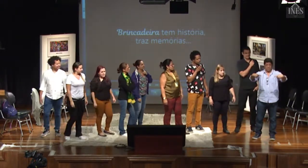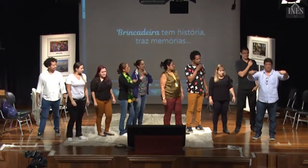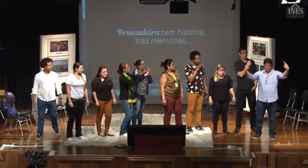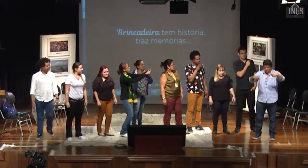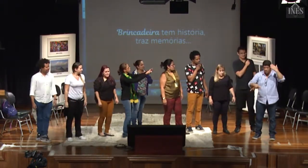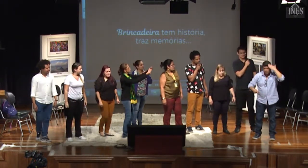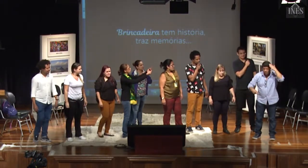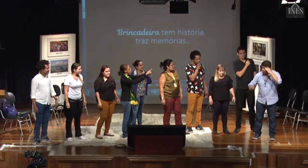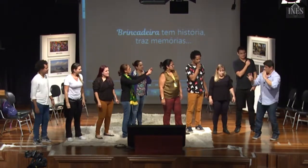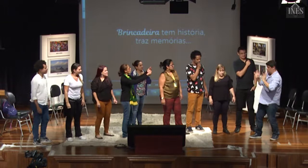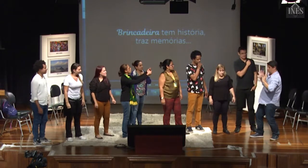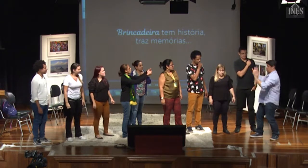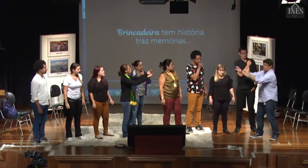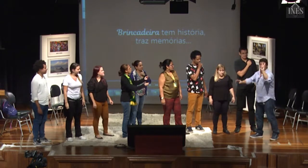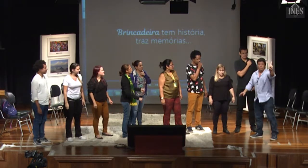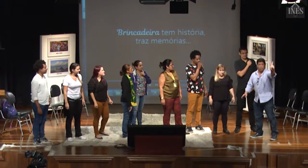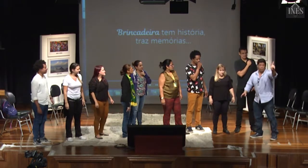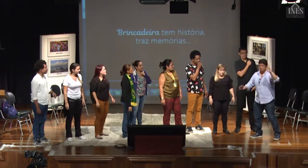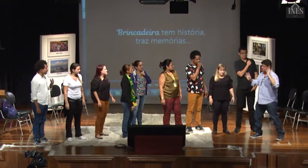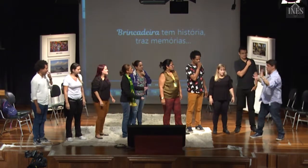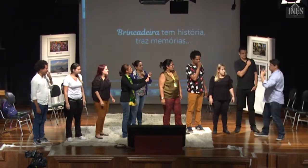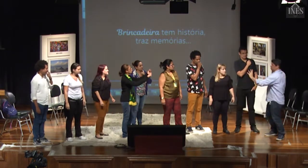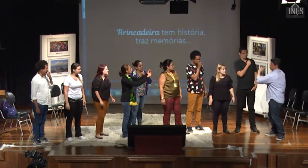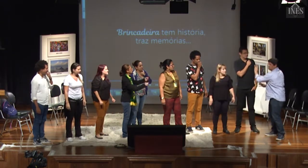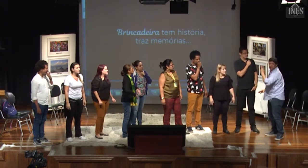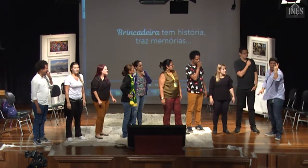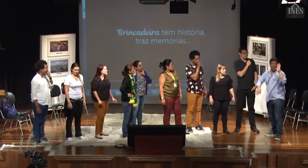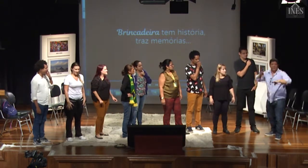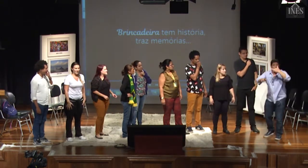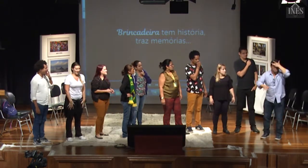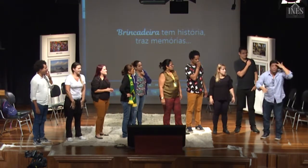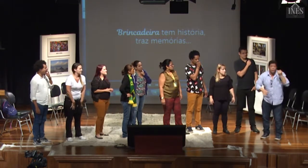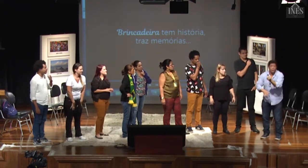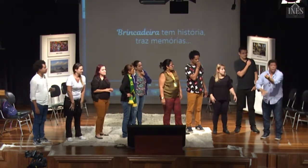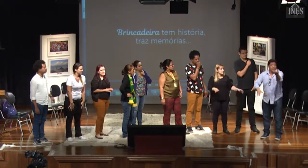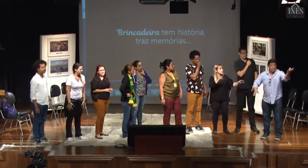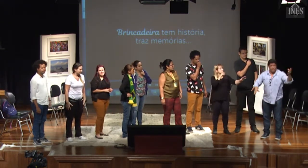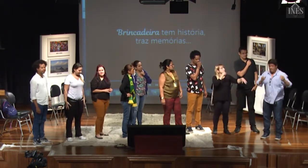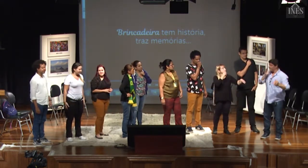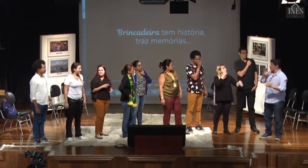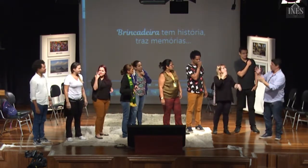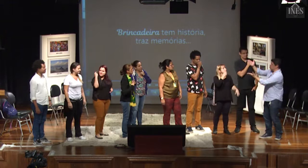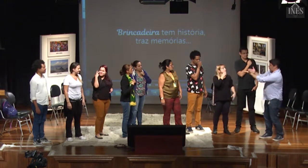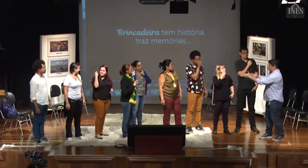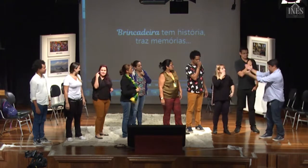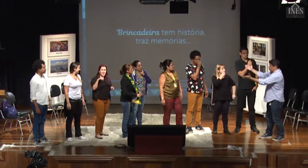Agora nós podemos fazer em outro momento de disputa, duas pessoas ao invés de fila. Né? Quando tem muitas